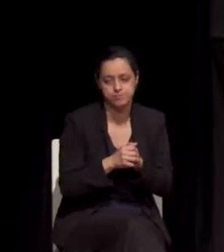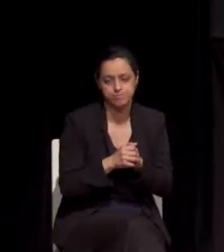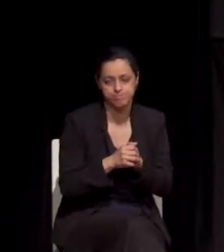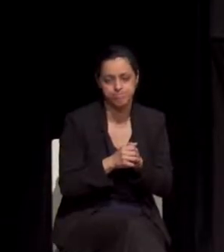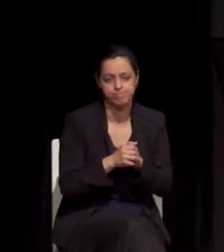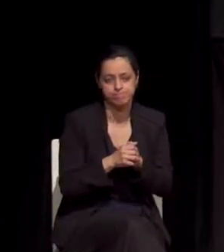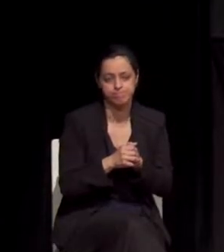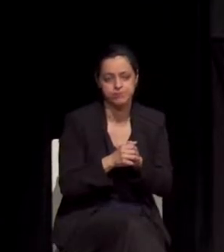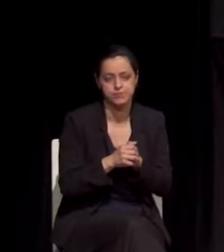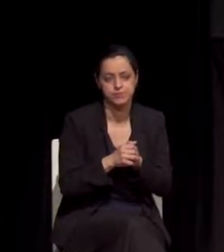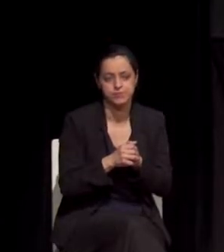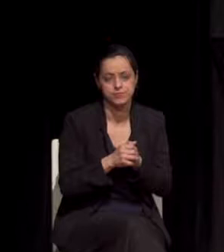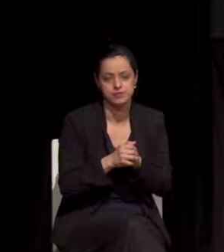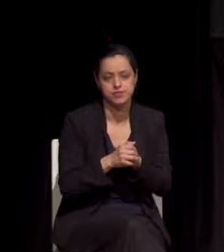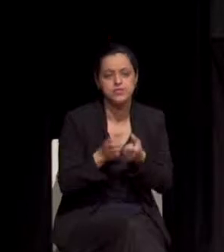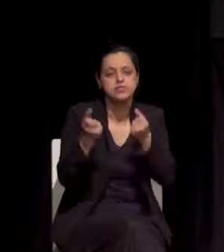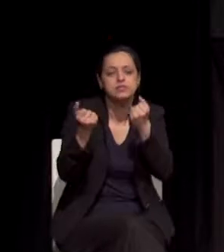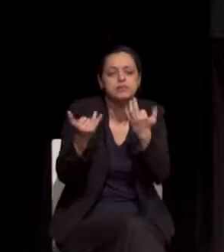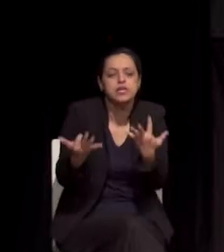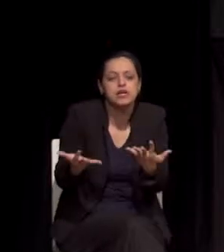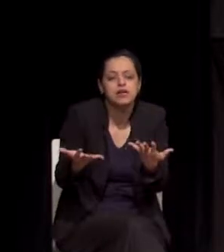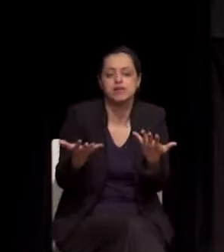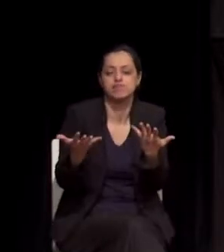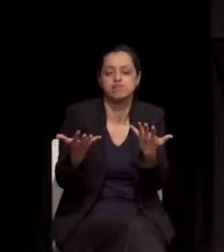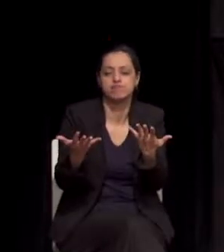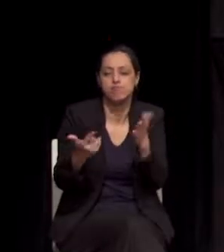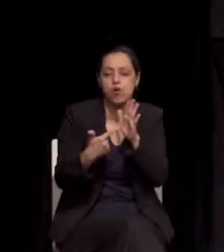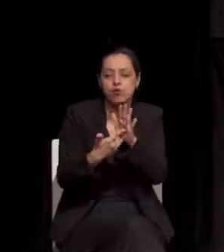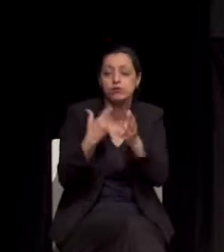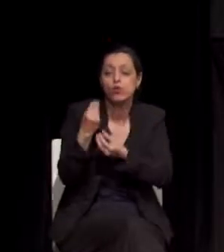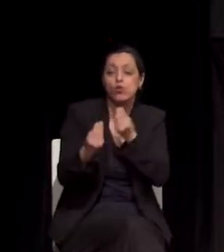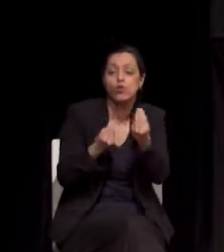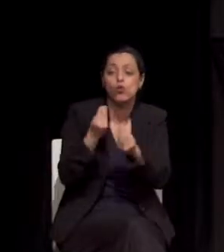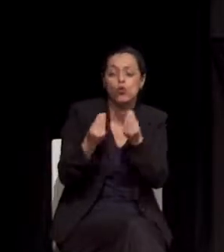dizer se vocês, como vocês veem esse